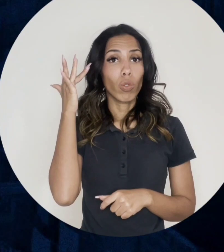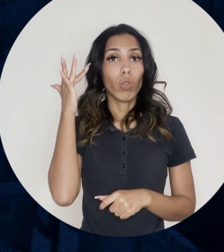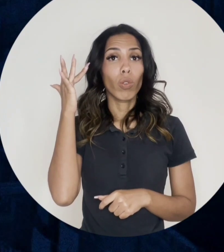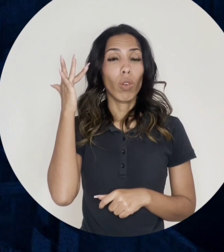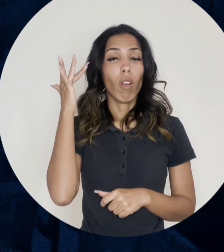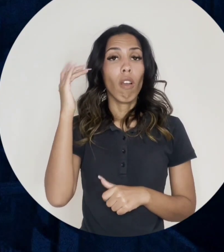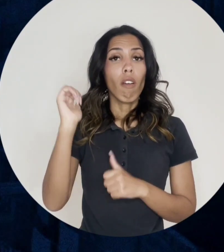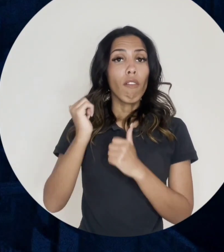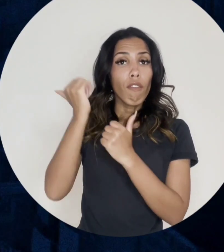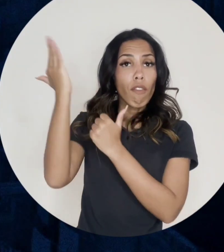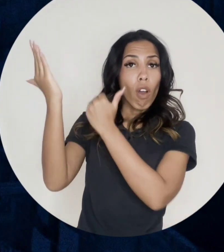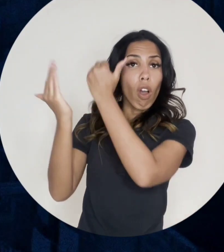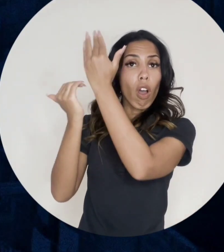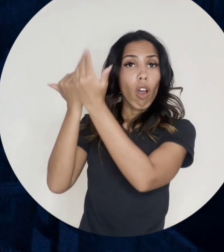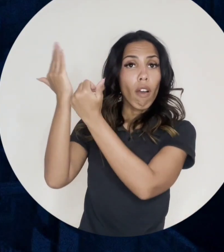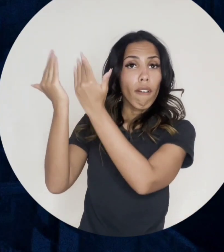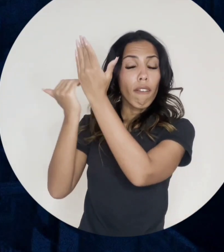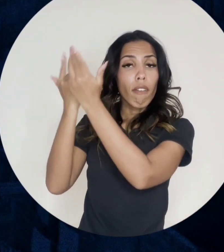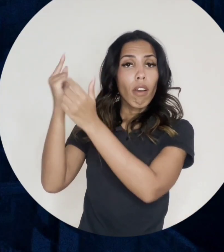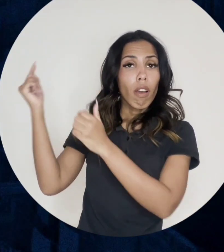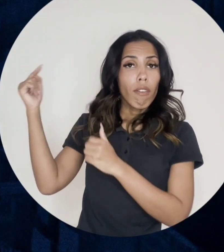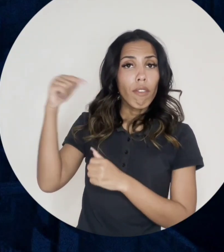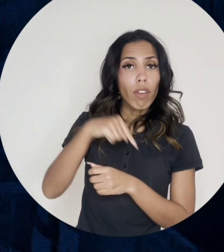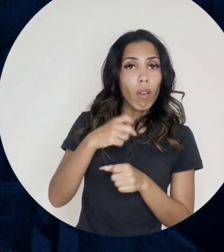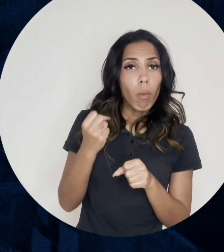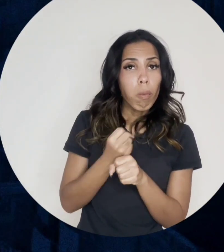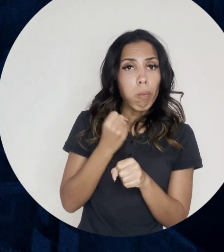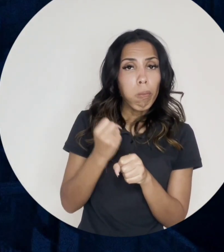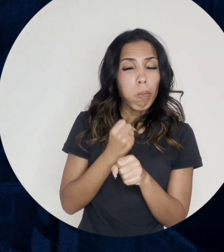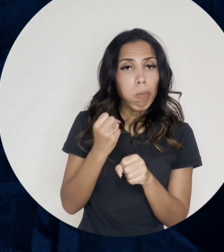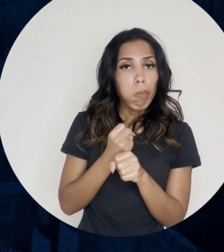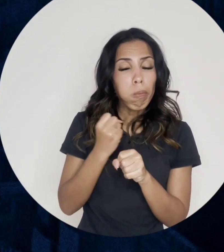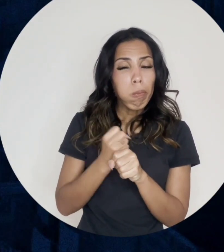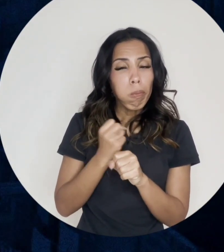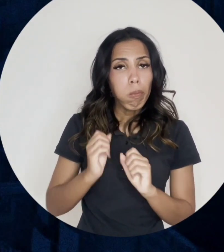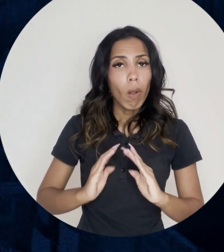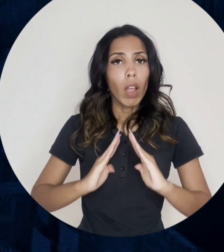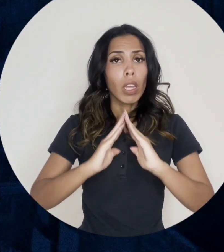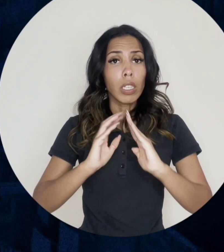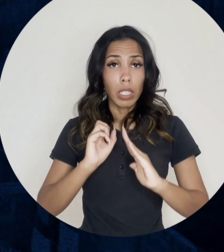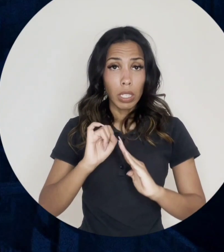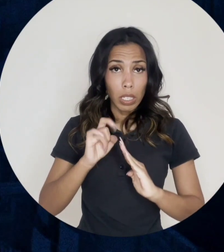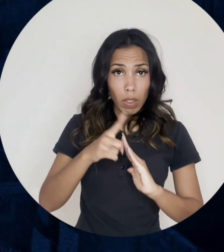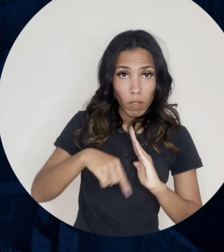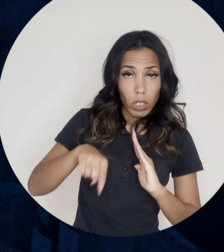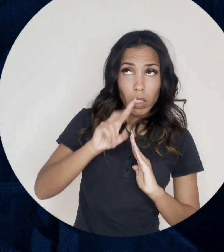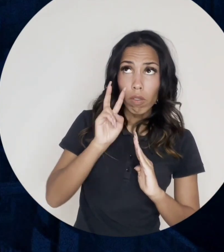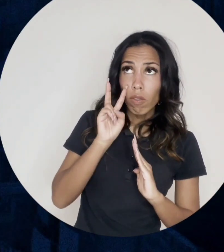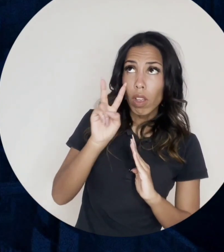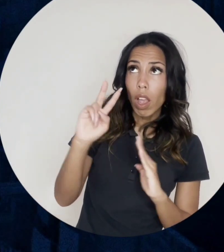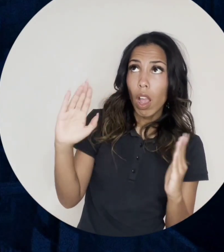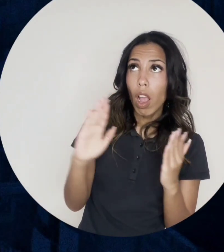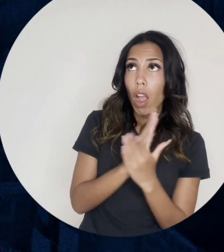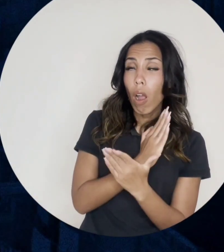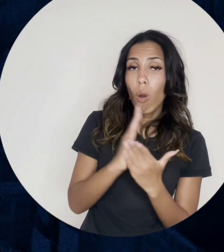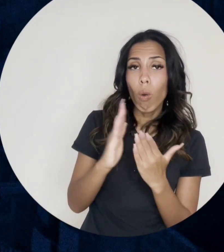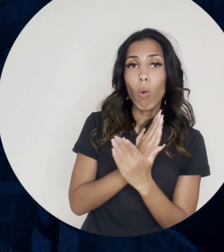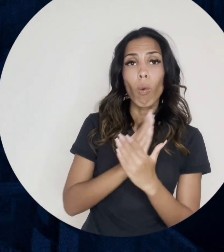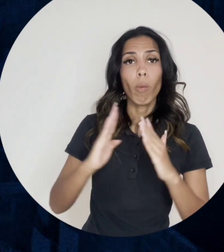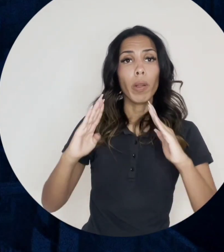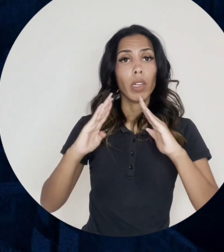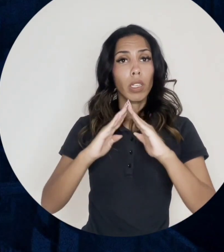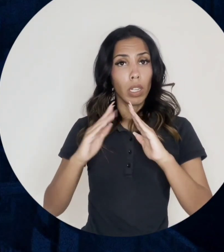vinham de fora foram construindo as casas, tanto que, se você olhar algumas casas